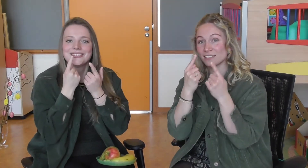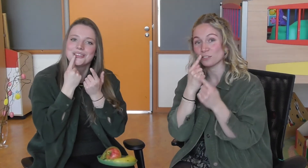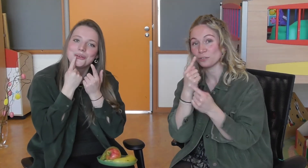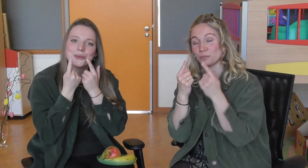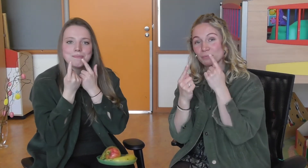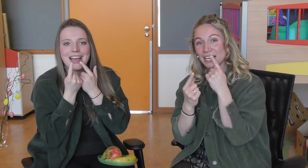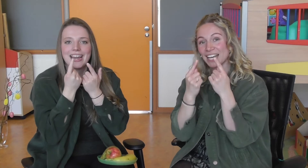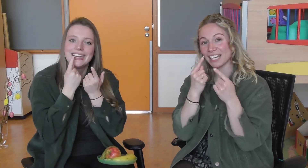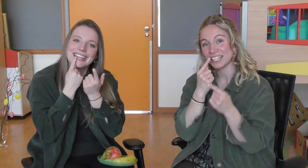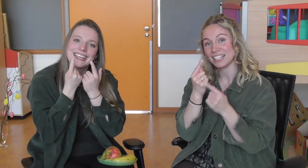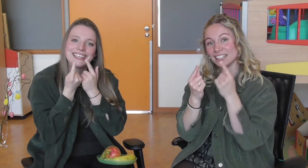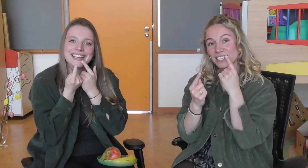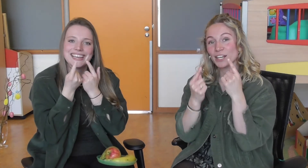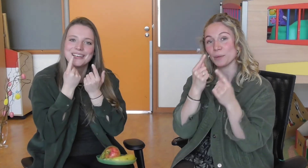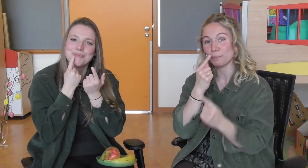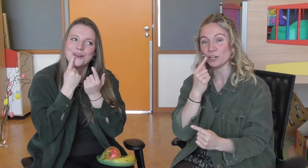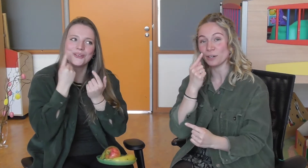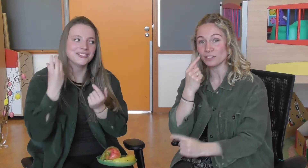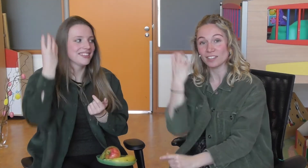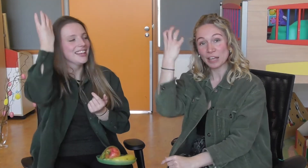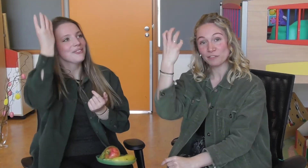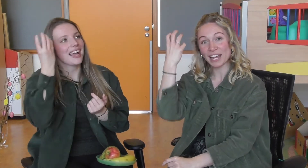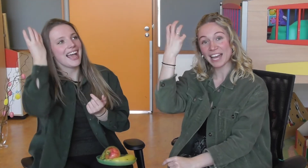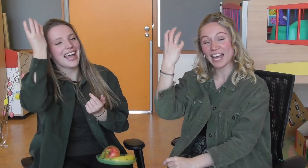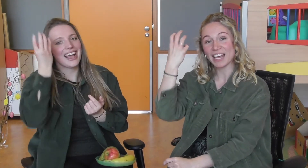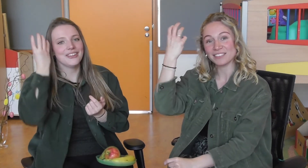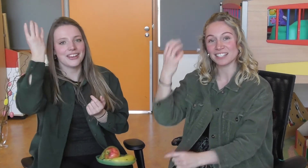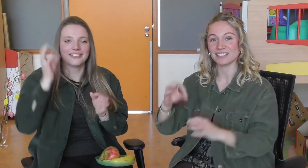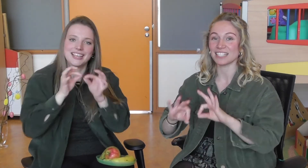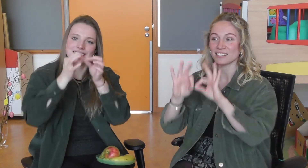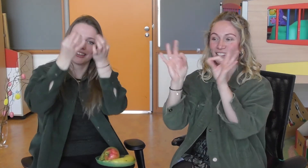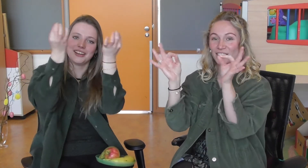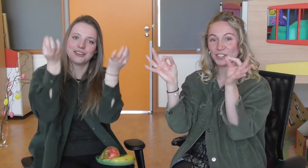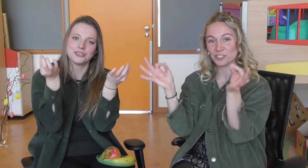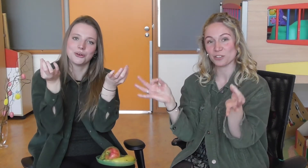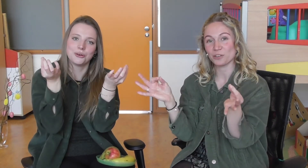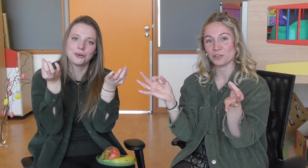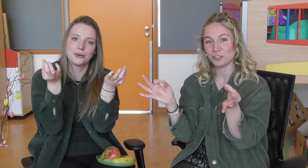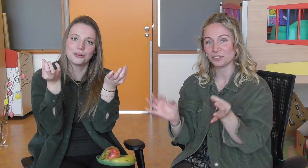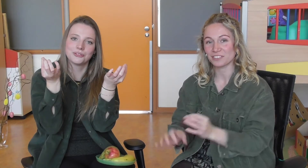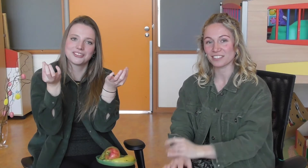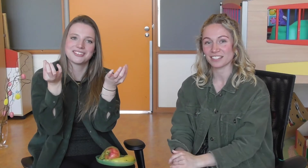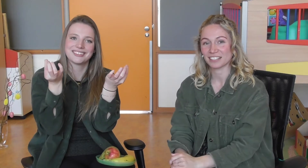Nu maar in je mond. Fruit, dat is gezond.